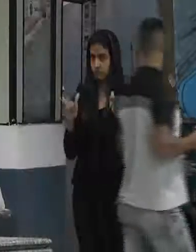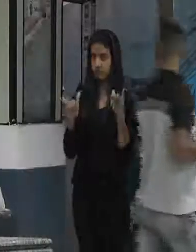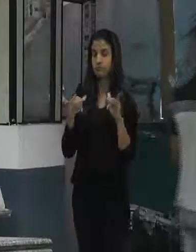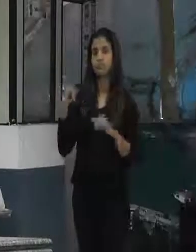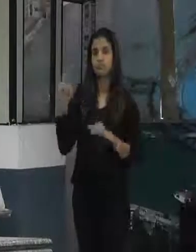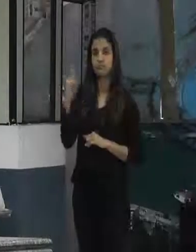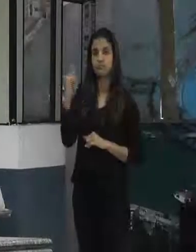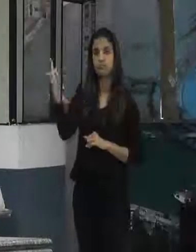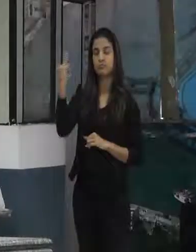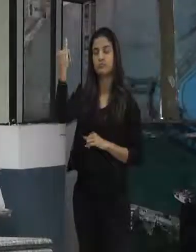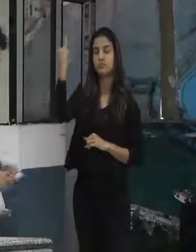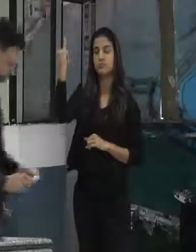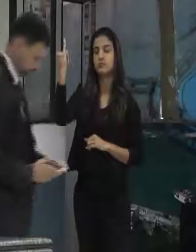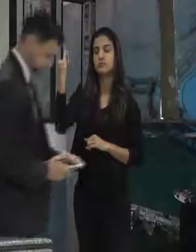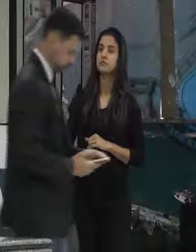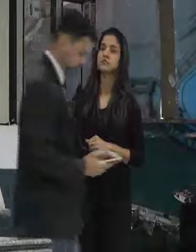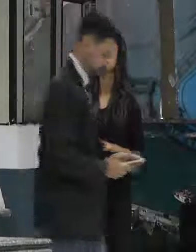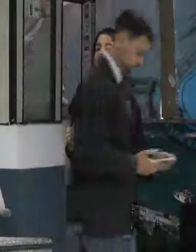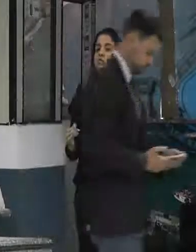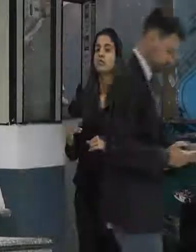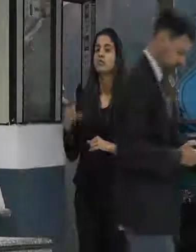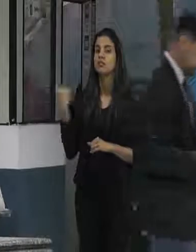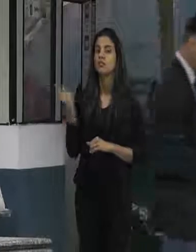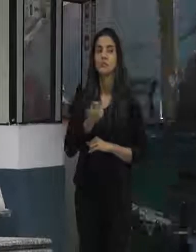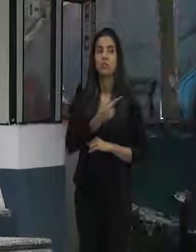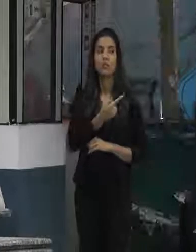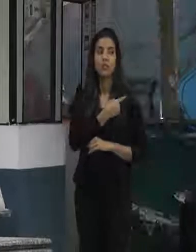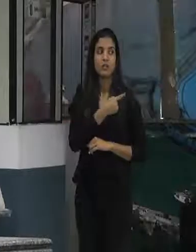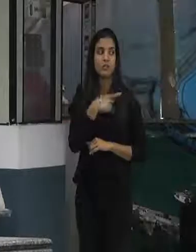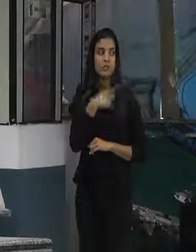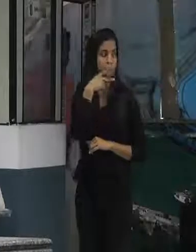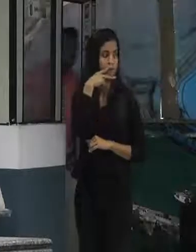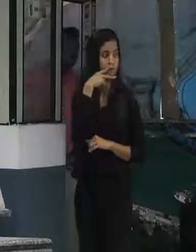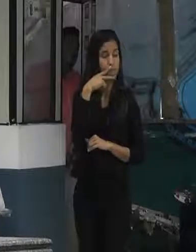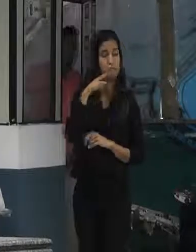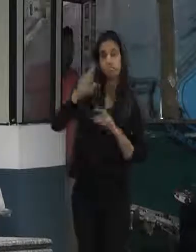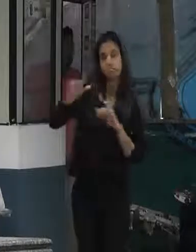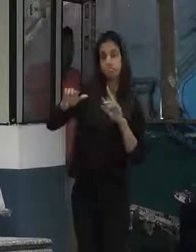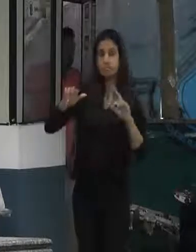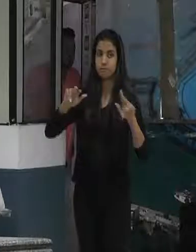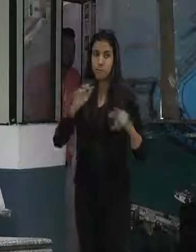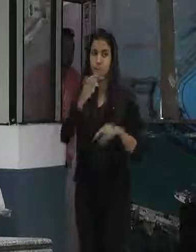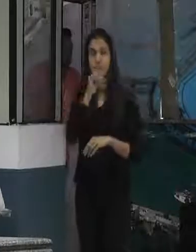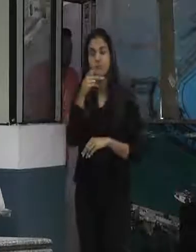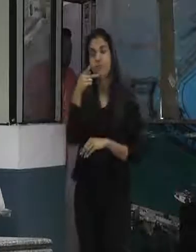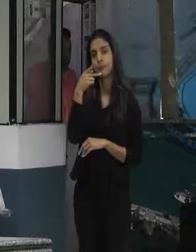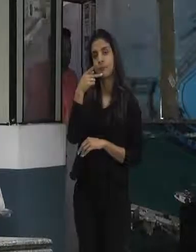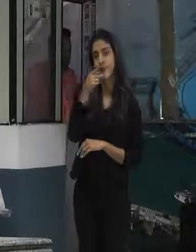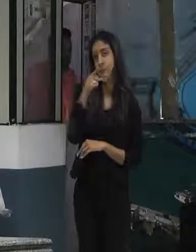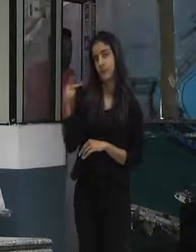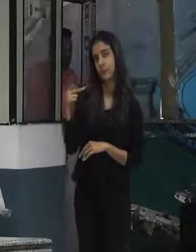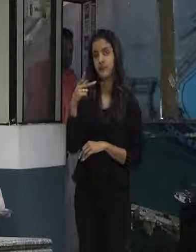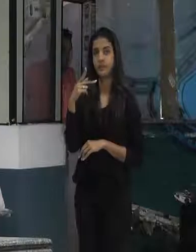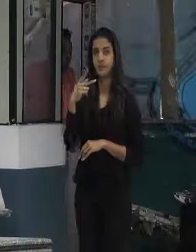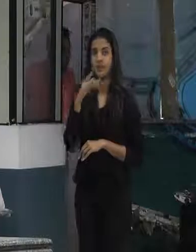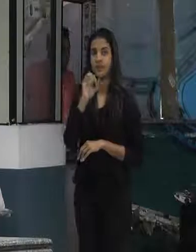importante nós que somos de alguns partidos aqui, como PP,